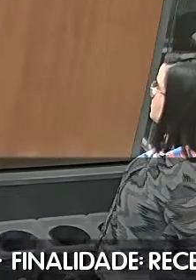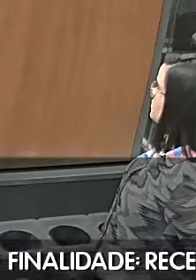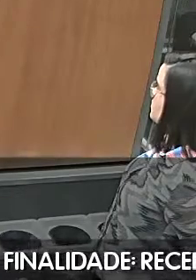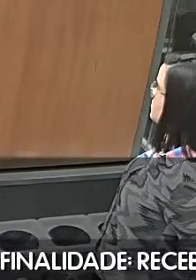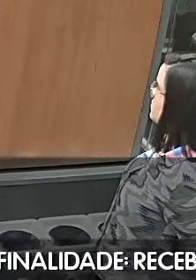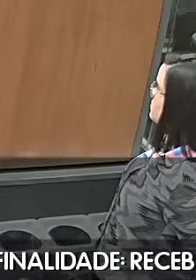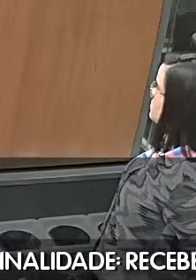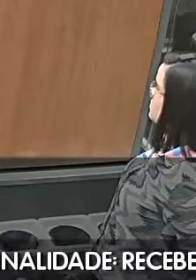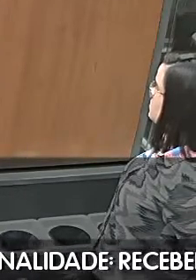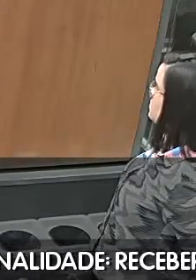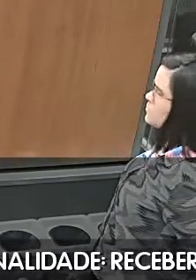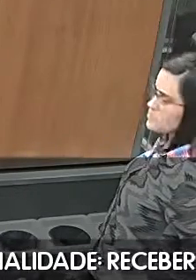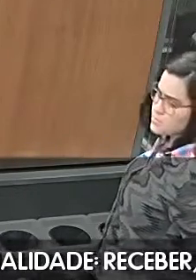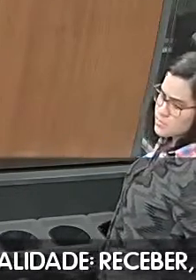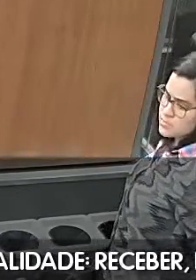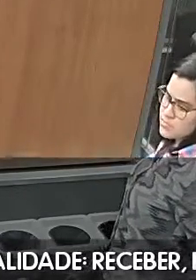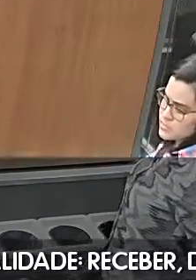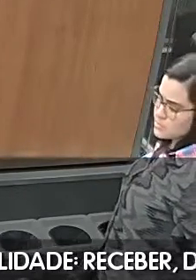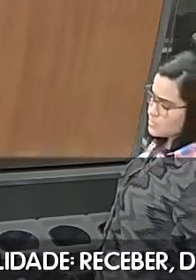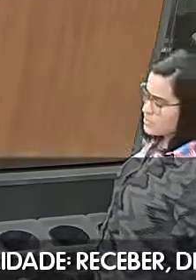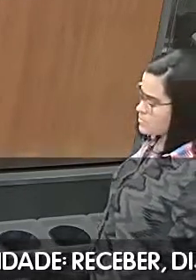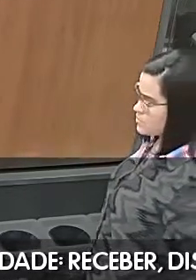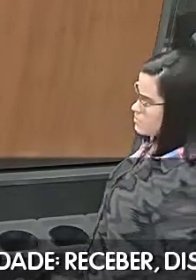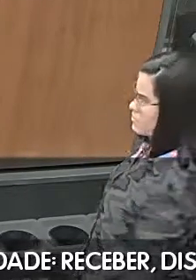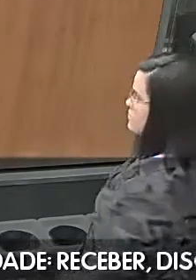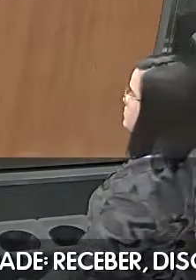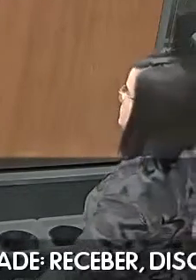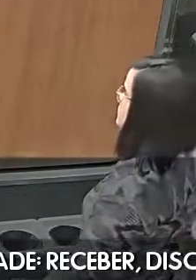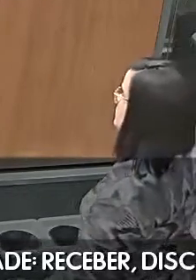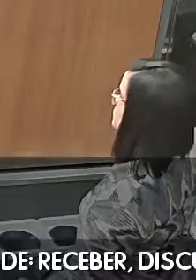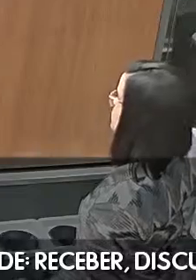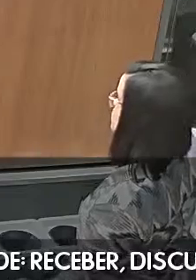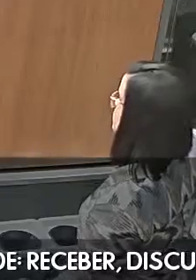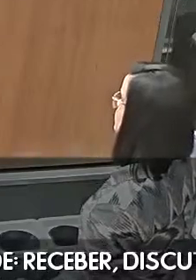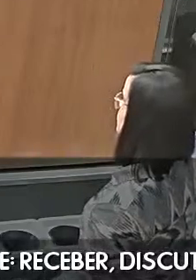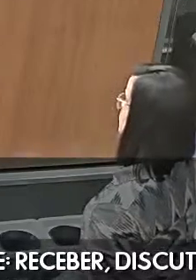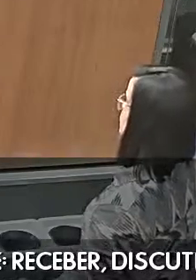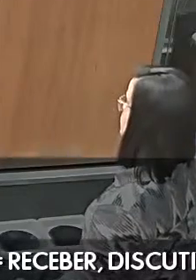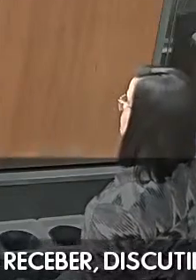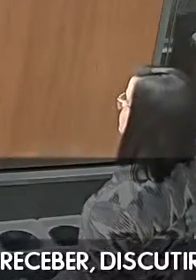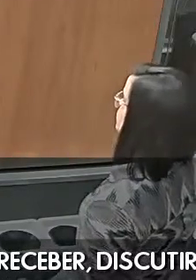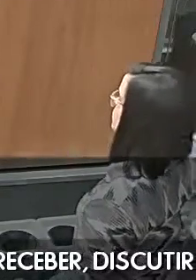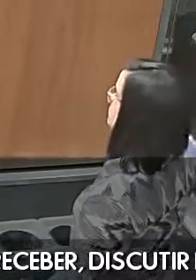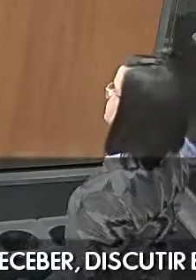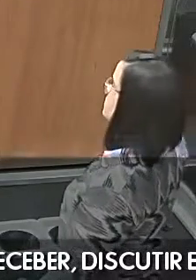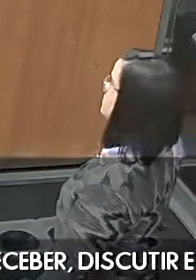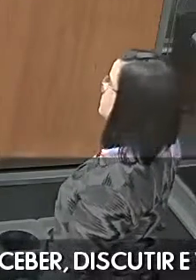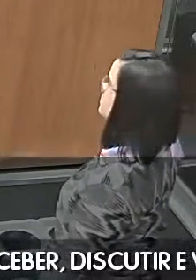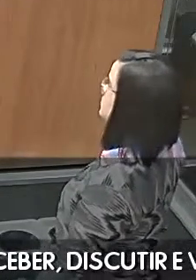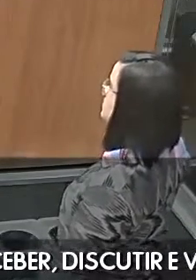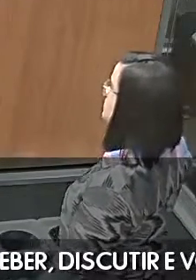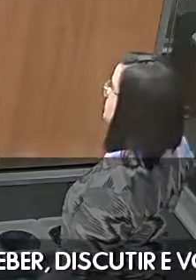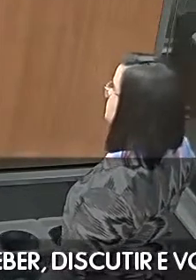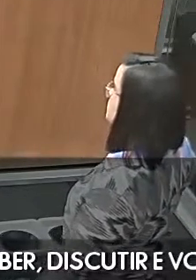Excelentíssimo senhor presidente da Comissão de Participação Popular, deputado, que é subserve, requer do assinante nos termos do artigo 4º da deliberação da mesa